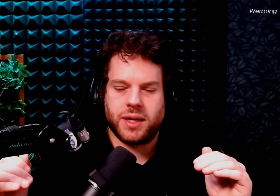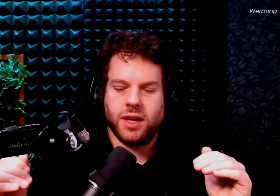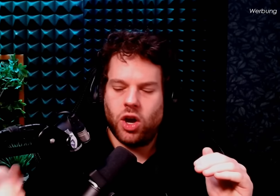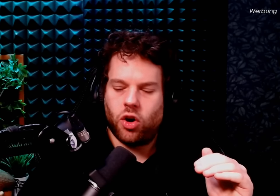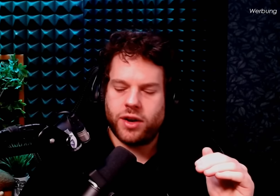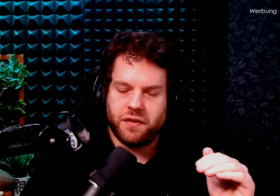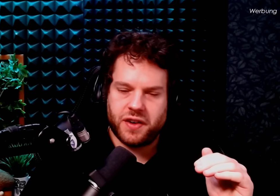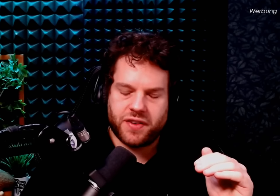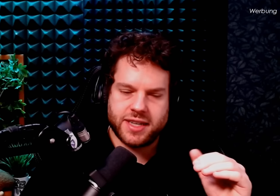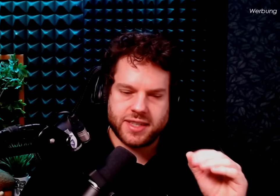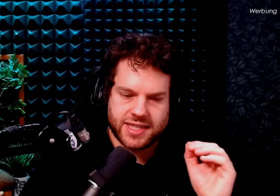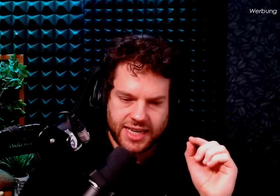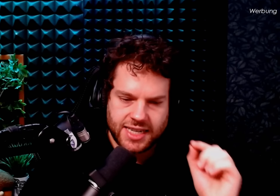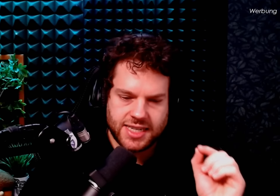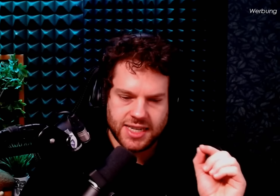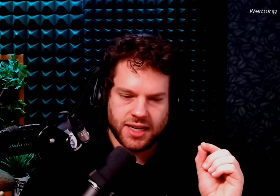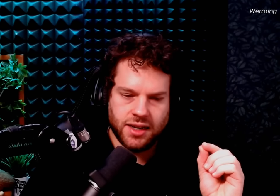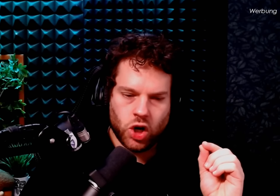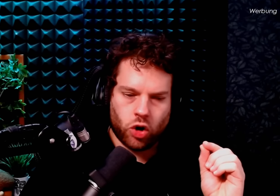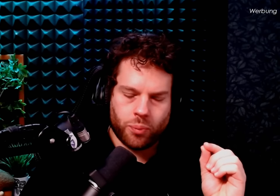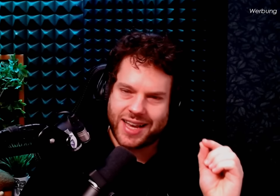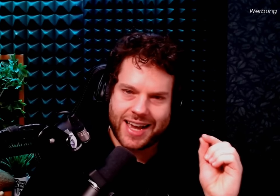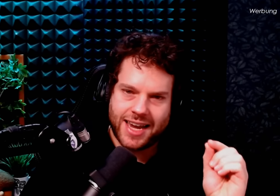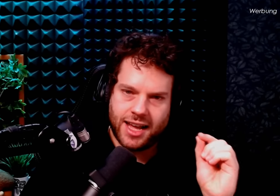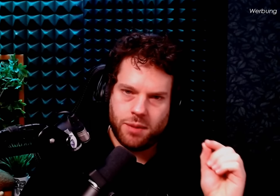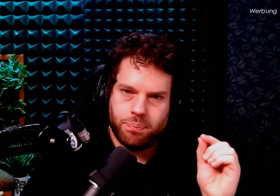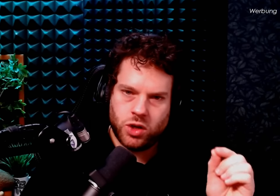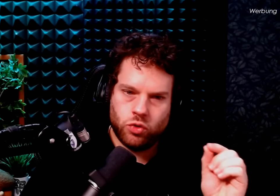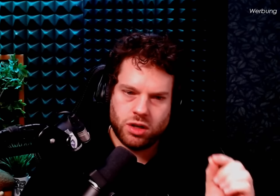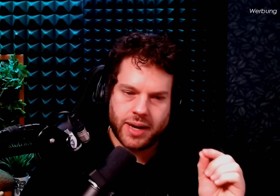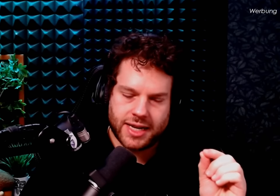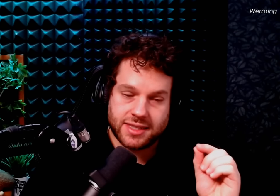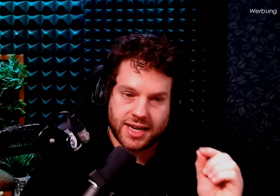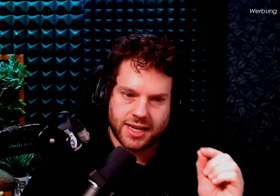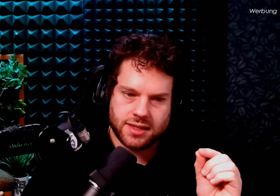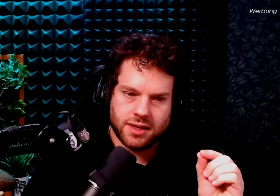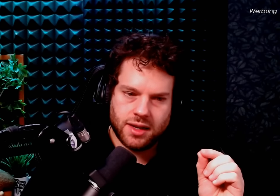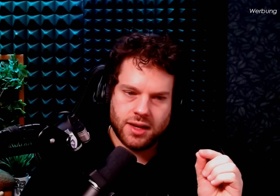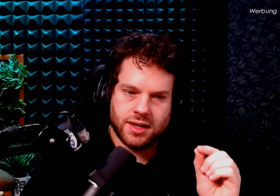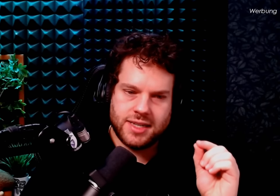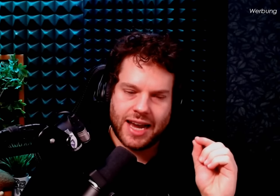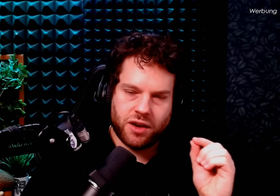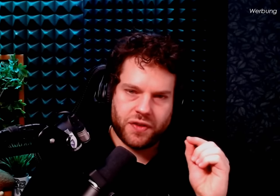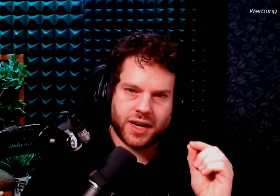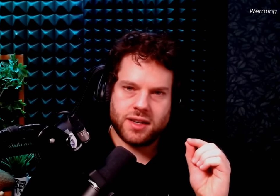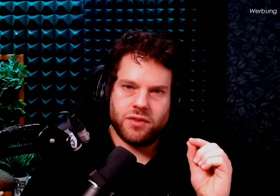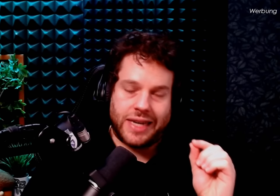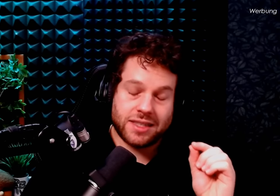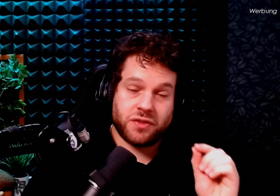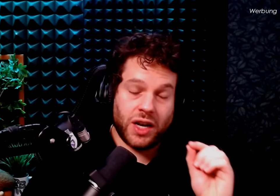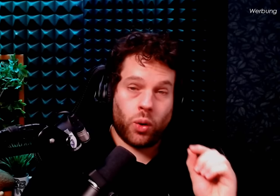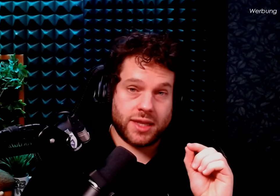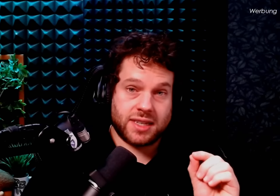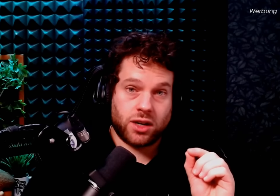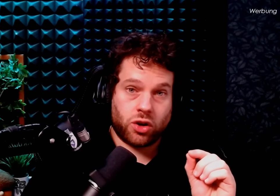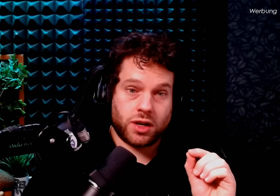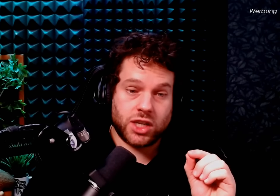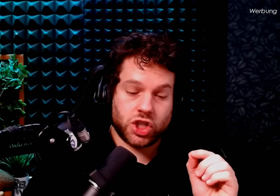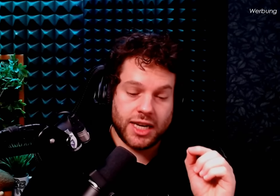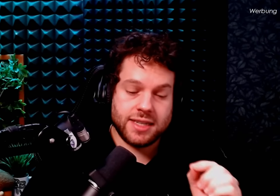bin und einfach weiß, es geht hier um dreieinhalb Minuten meiner Zeit, die einfach jetzt verloren sein können. Es stehen